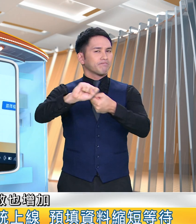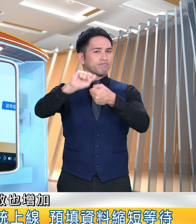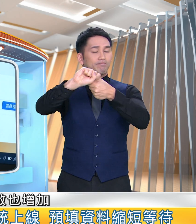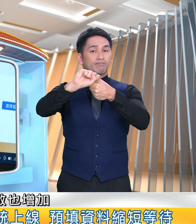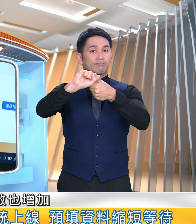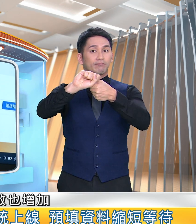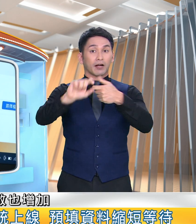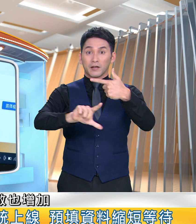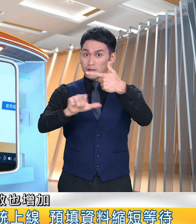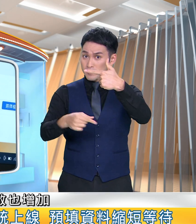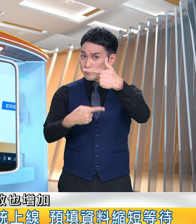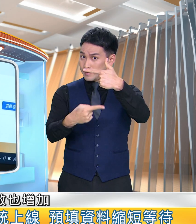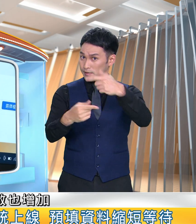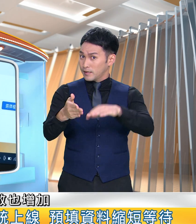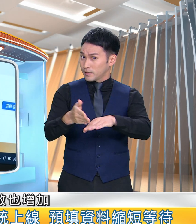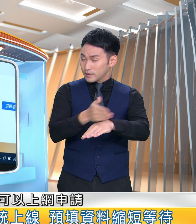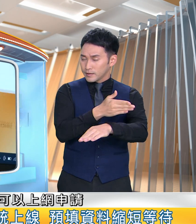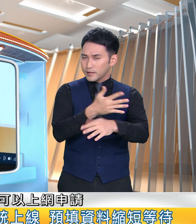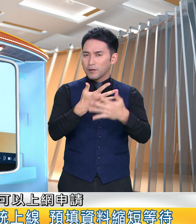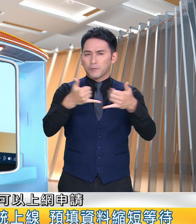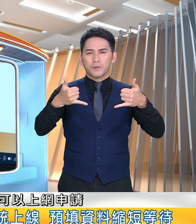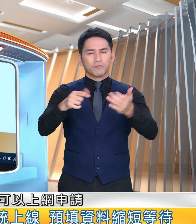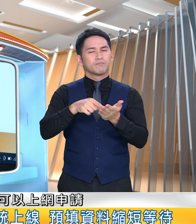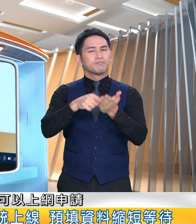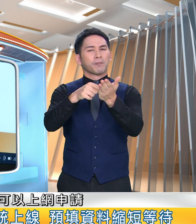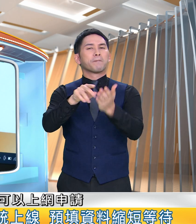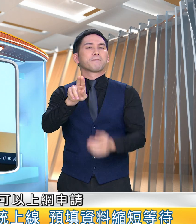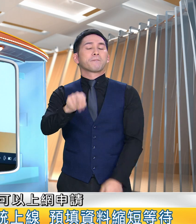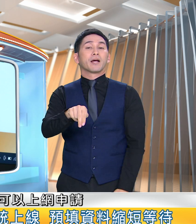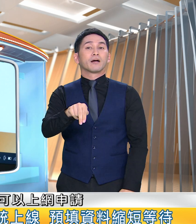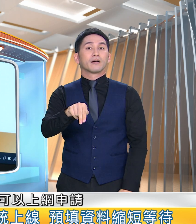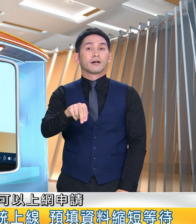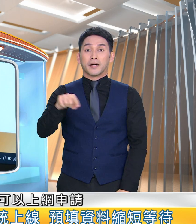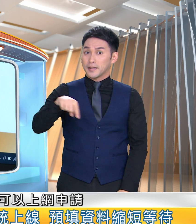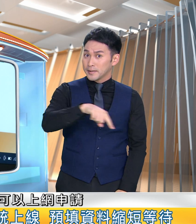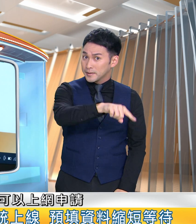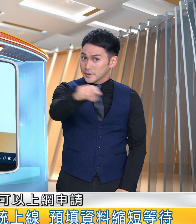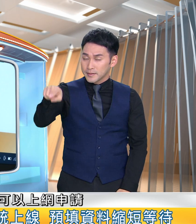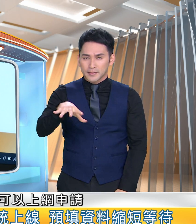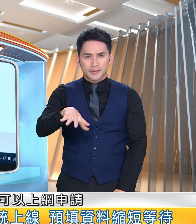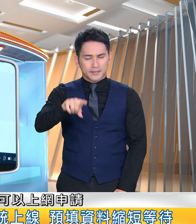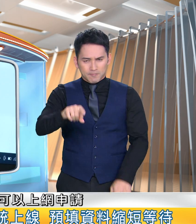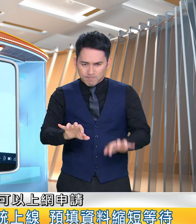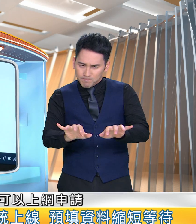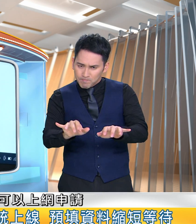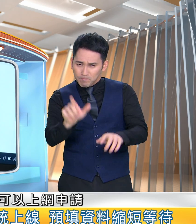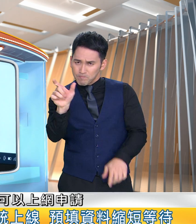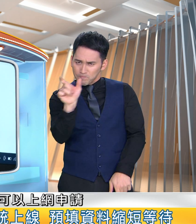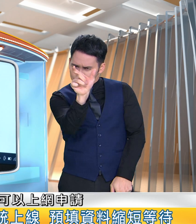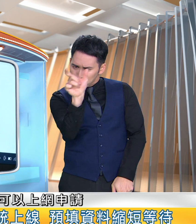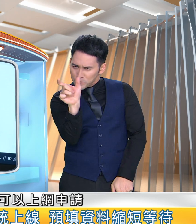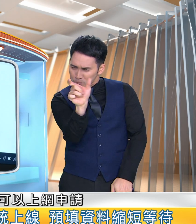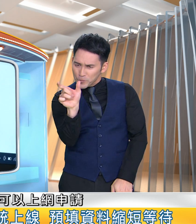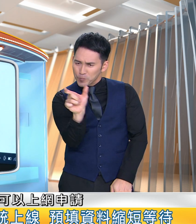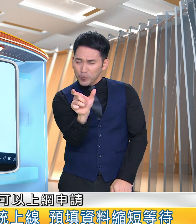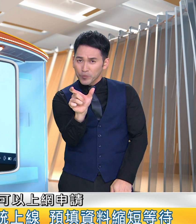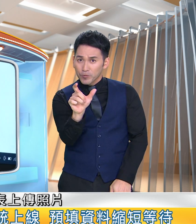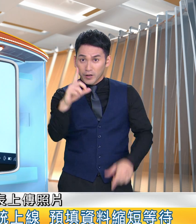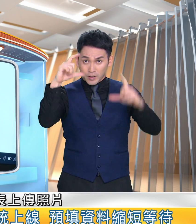加。6月1号起，护照也可以上网申请。民众可以预先填表、上